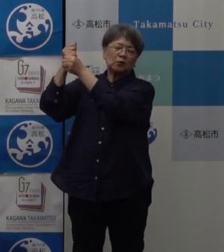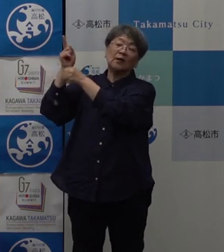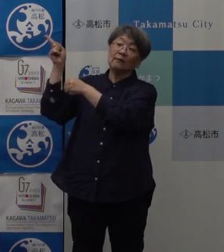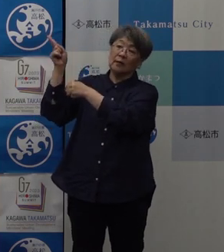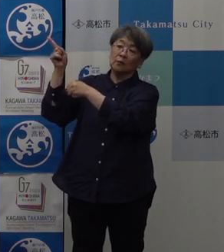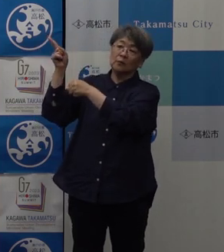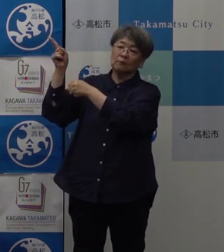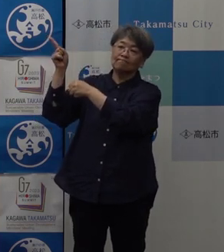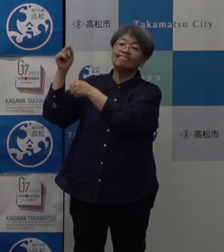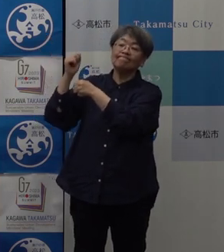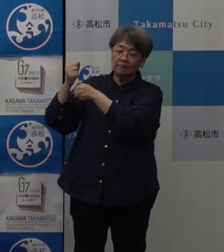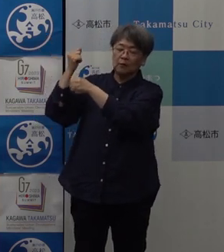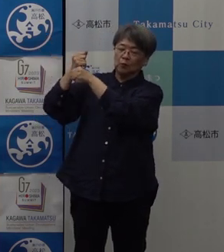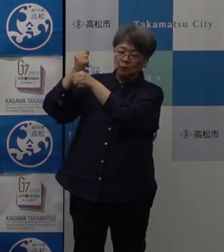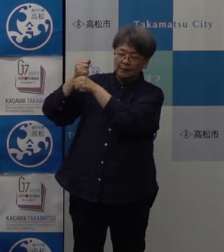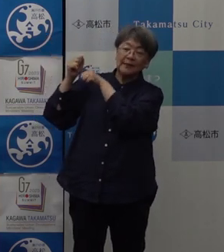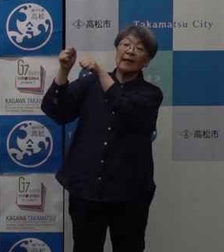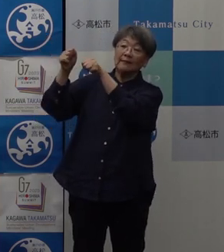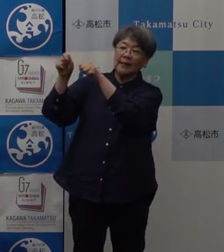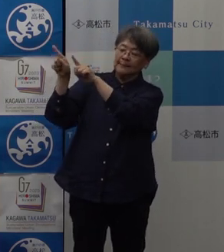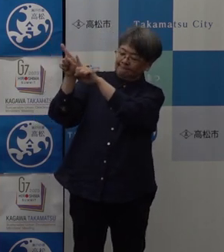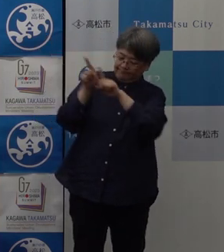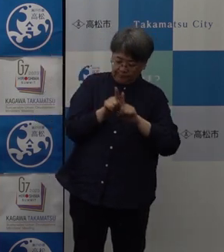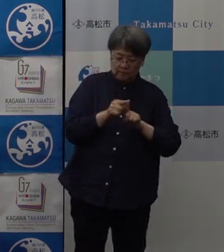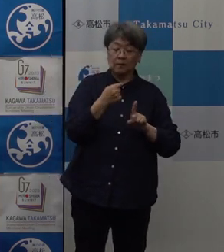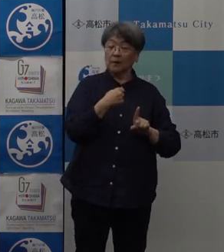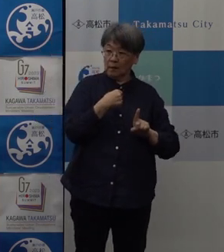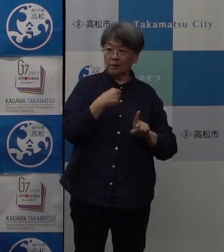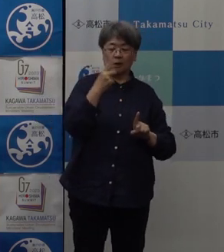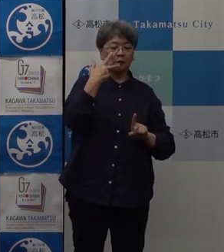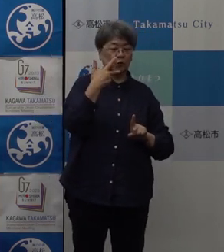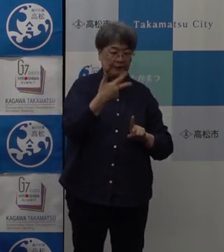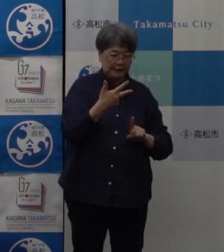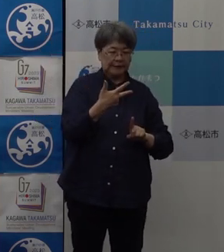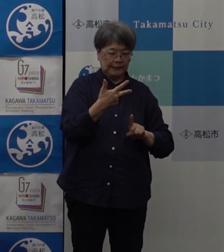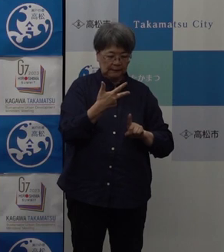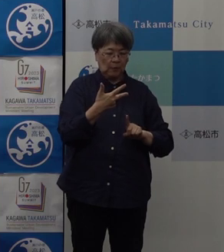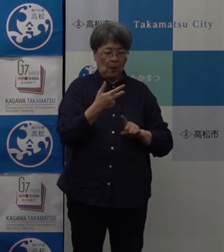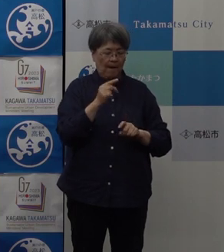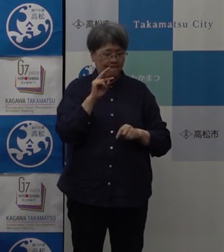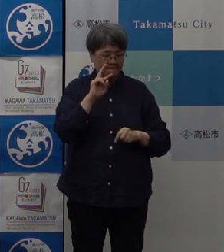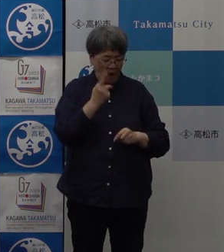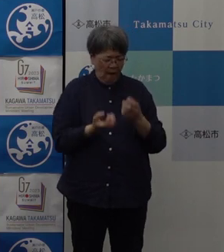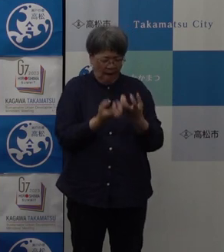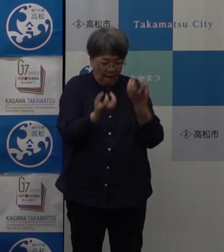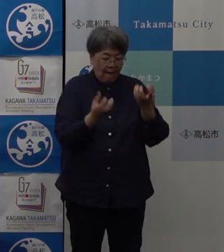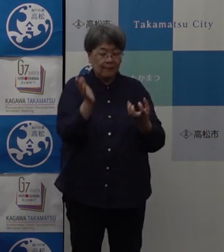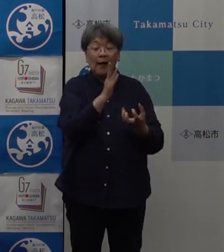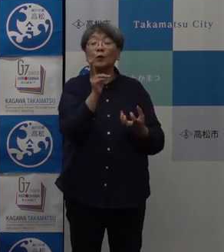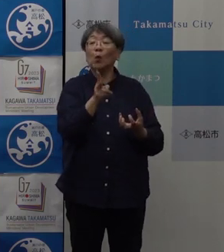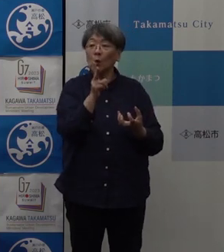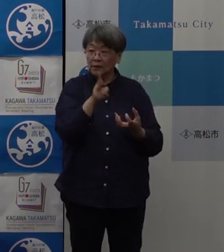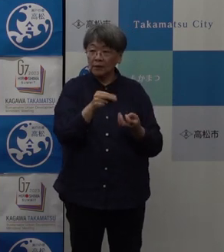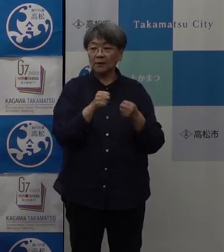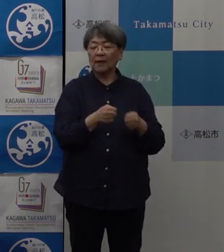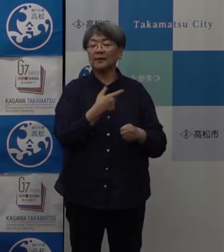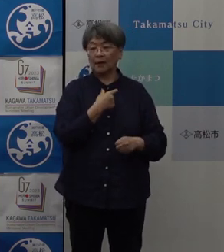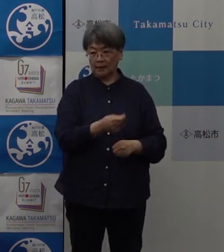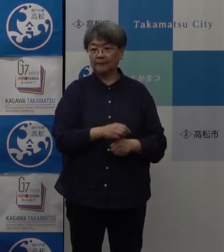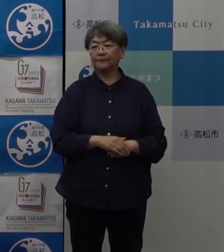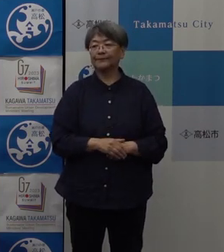急に取り組んでいただいて、まあ、その指示のもとに今後再発防止ということで考えていきたいというふうに思っております。